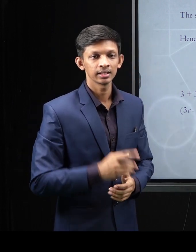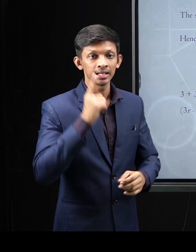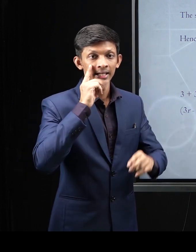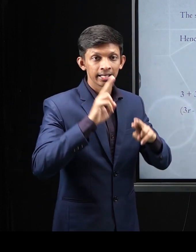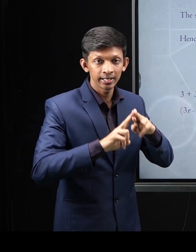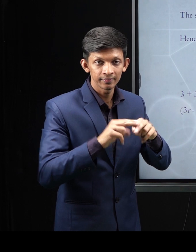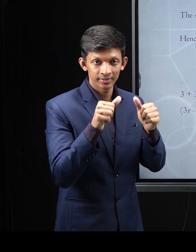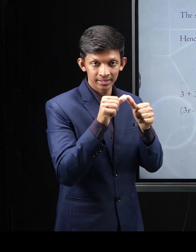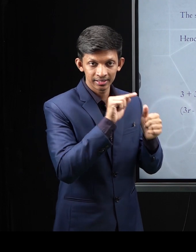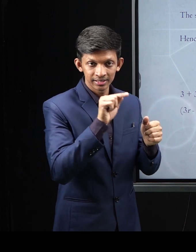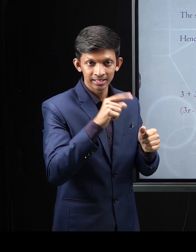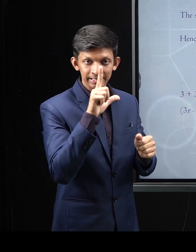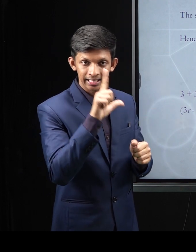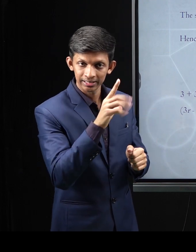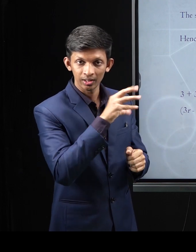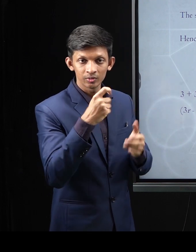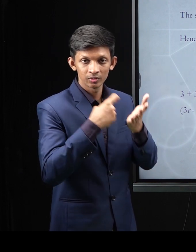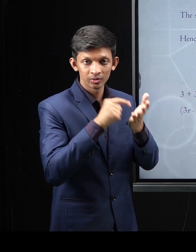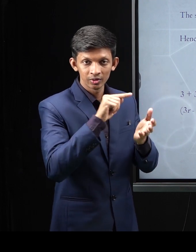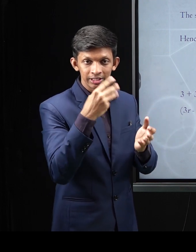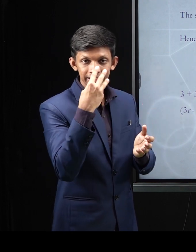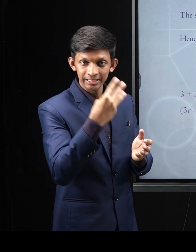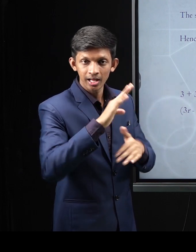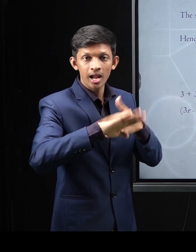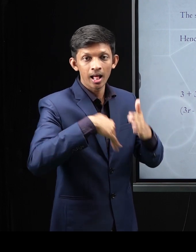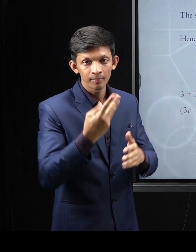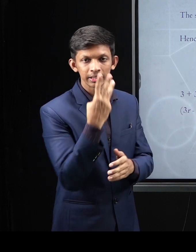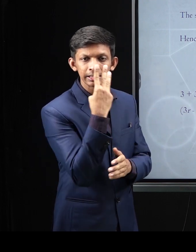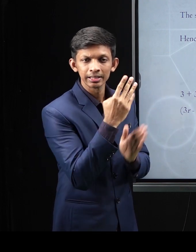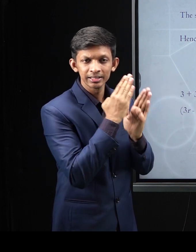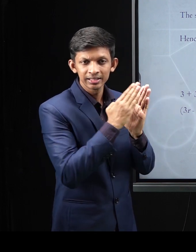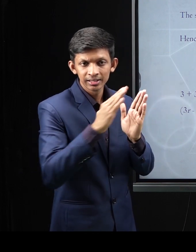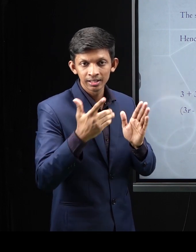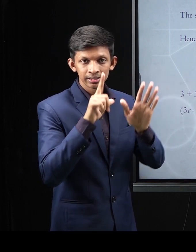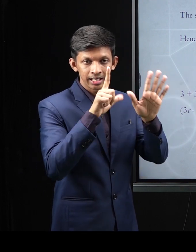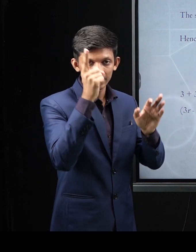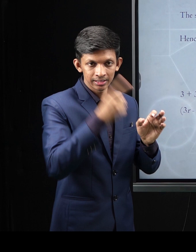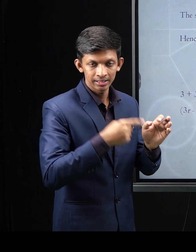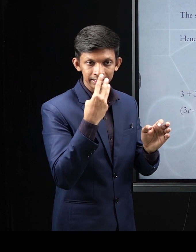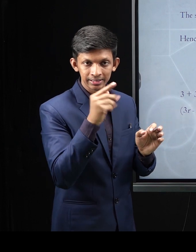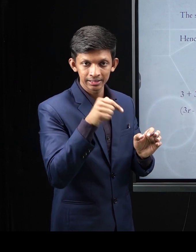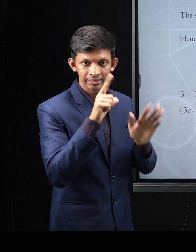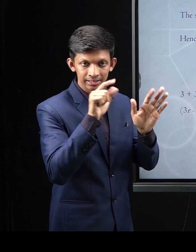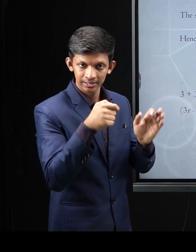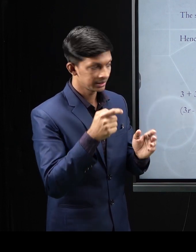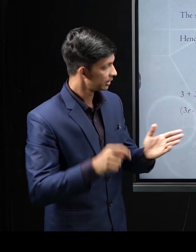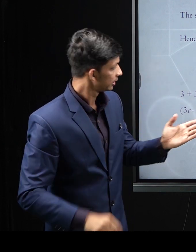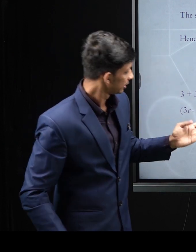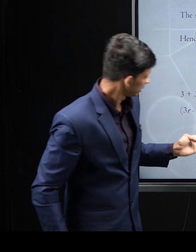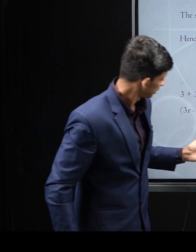a ఈజ్ ఈక్వల్ టు 7 r ఈజ్ ఈక్వల్ టు 3 అయితే 3 పదాలు 7/3 7 21.